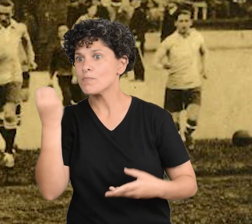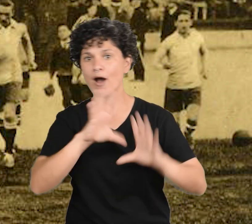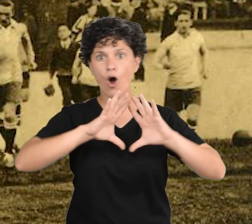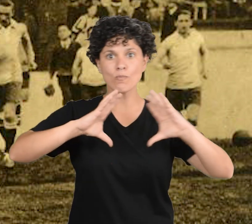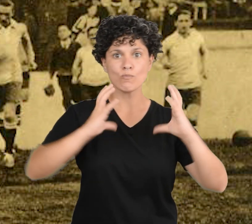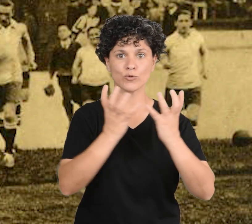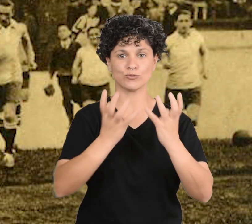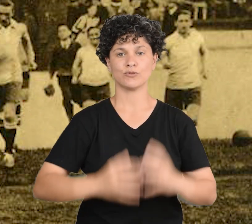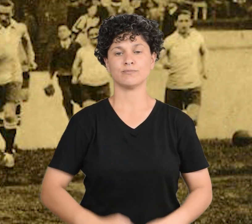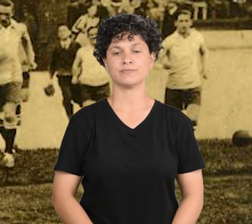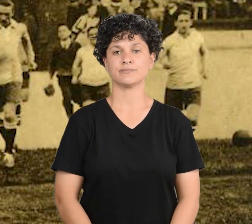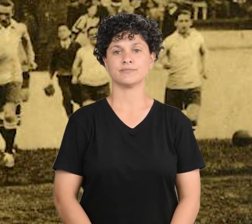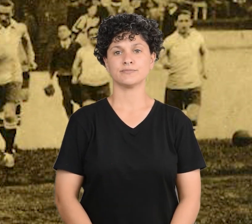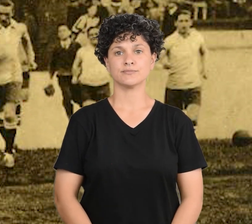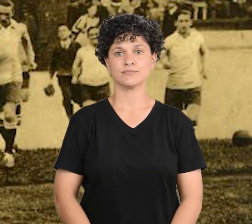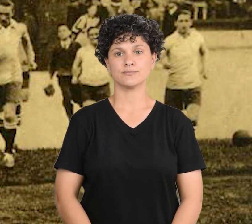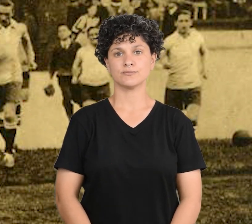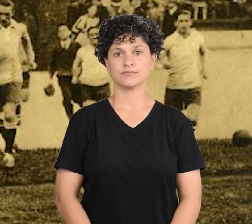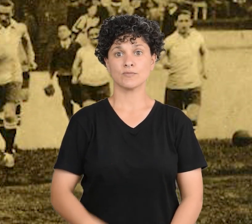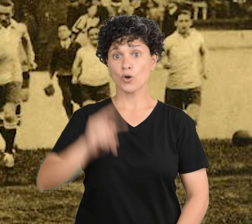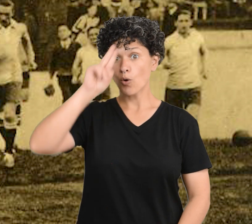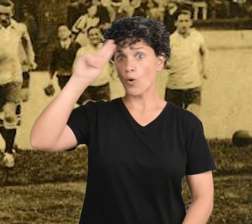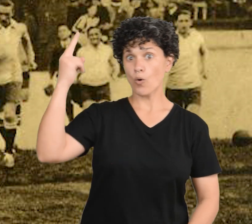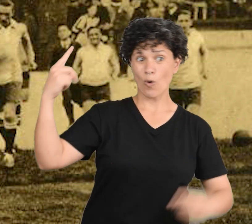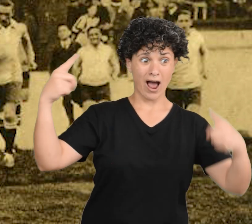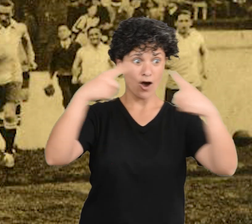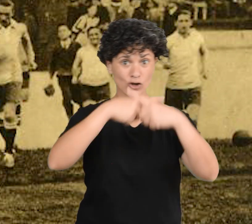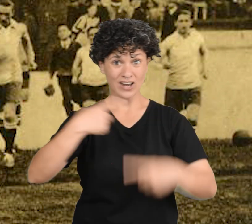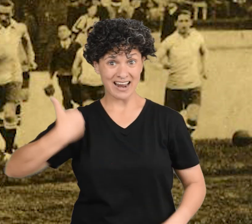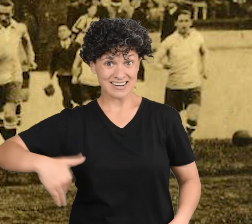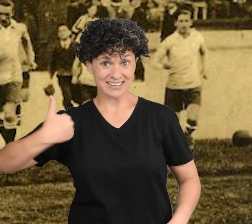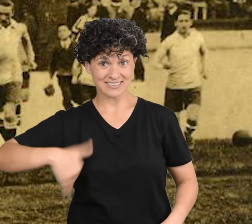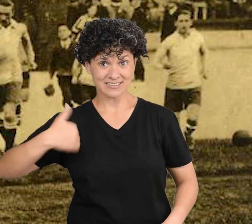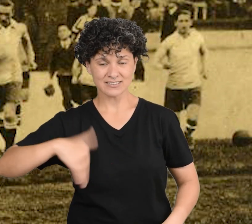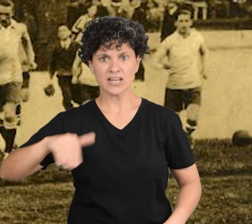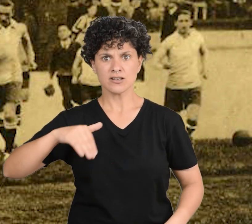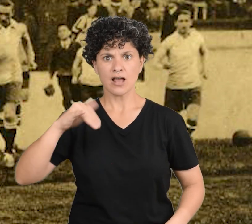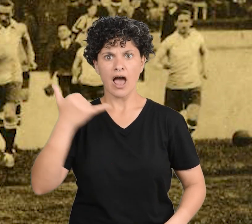dieron cita para deleitarse con el que prometía ser el mejor fútbol del mundo.